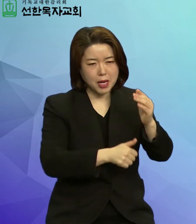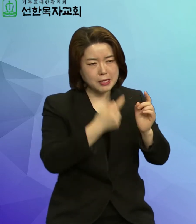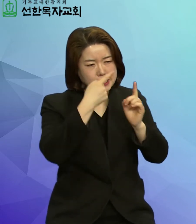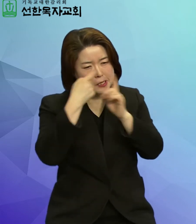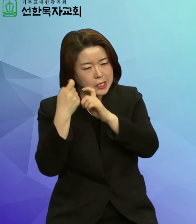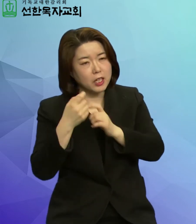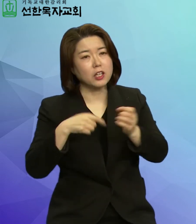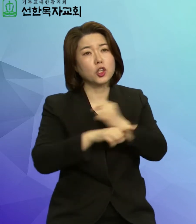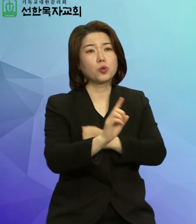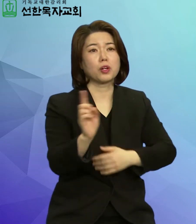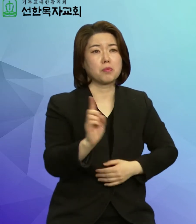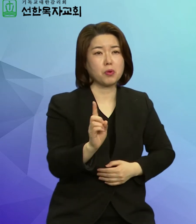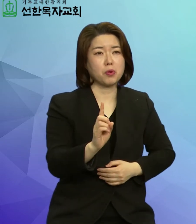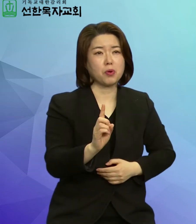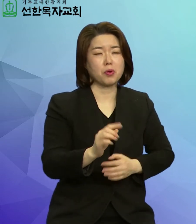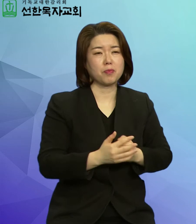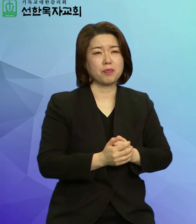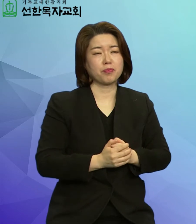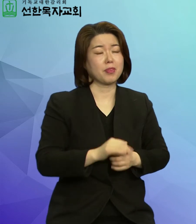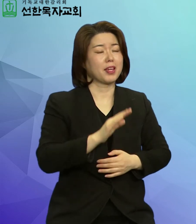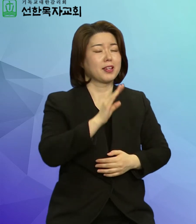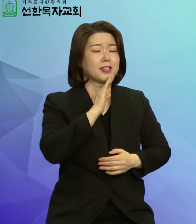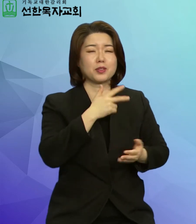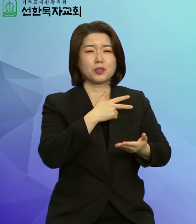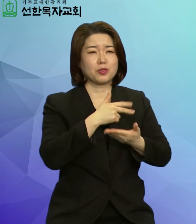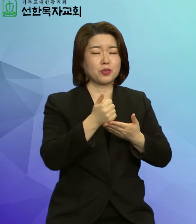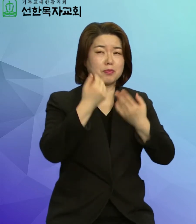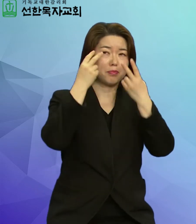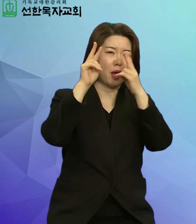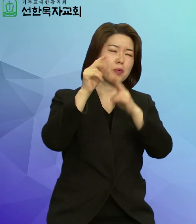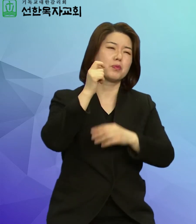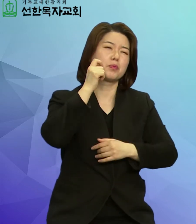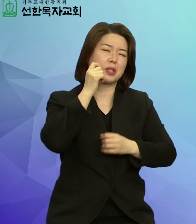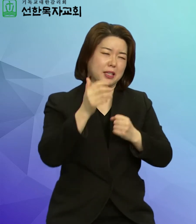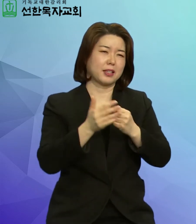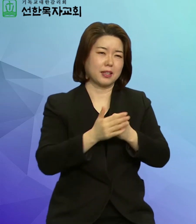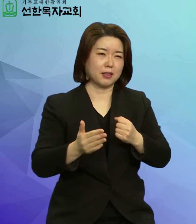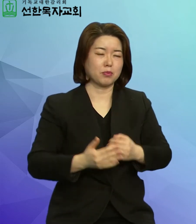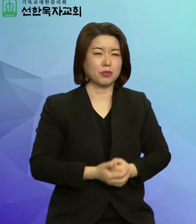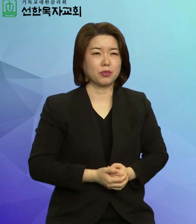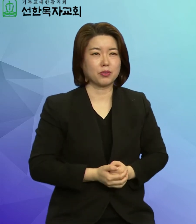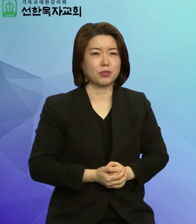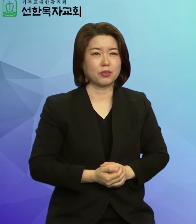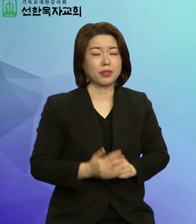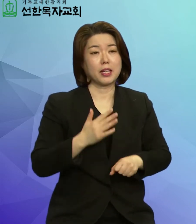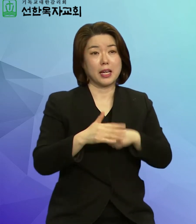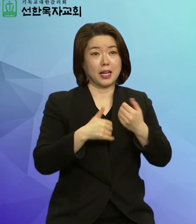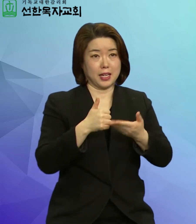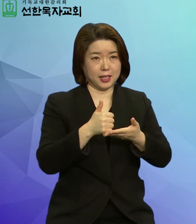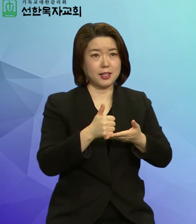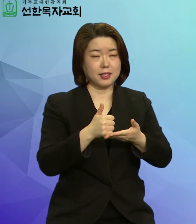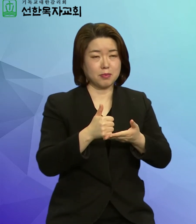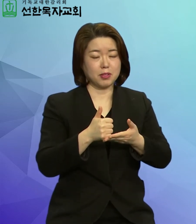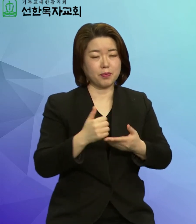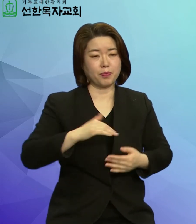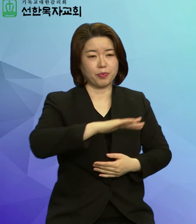죄에 빠지는 이유가 뭐죠? 실제로는 주님을 바라보지 못하는 겁니다. 하나님은